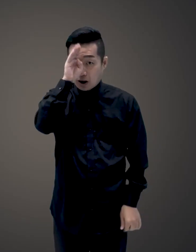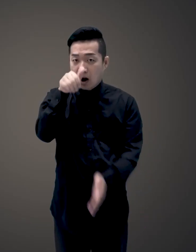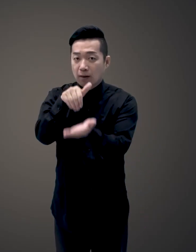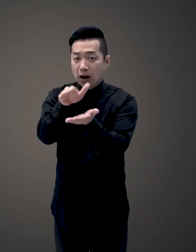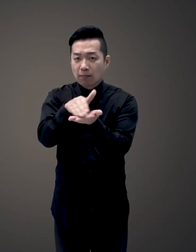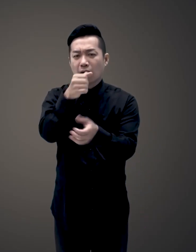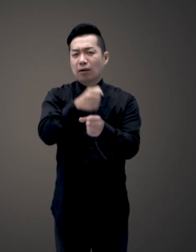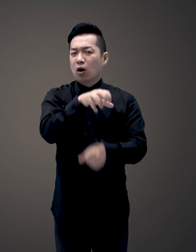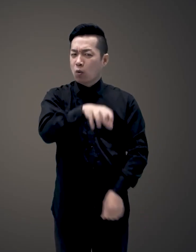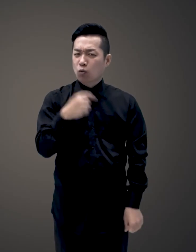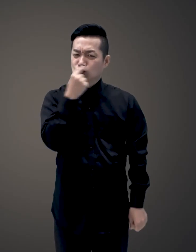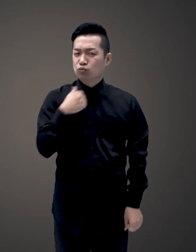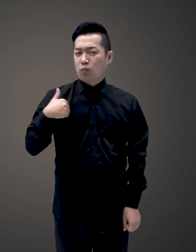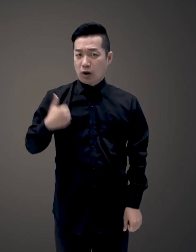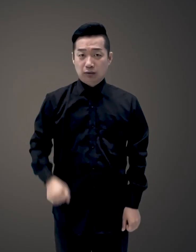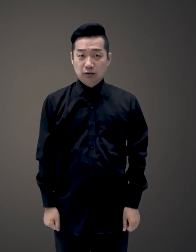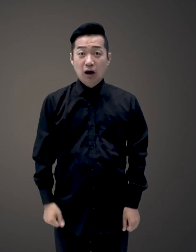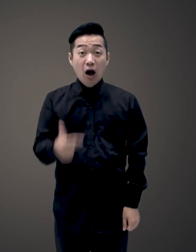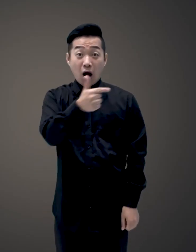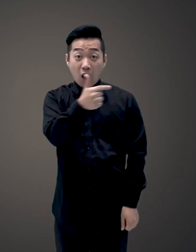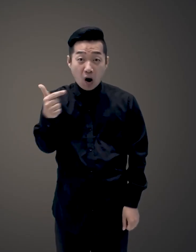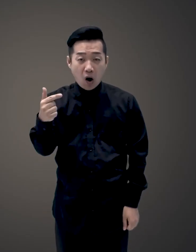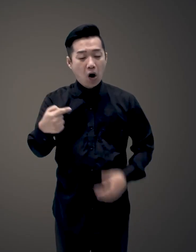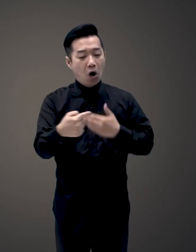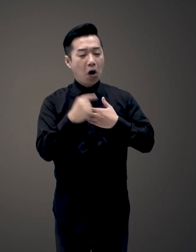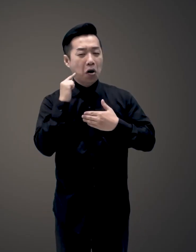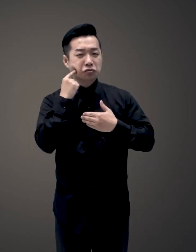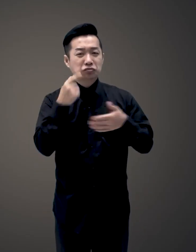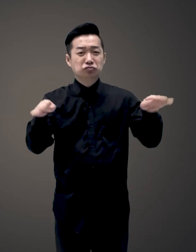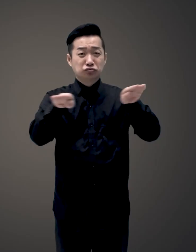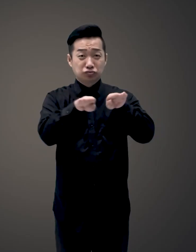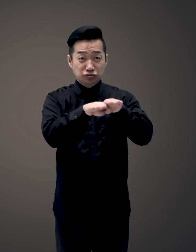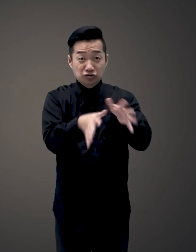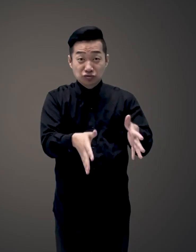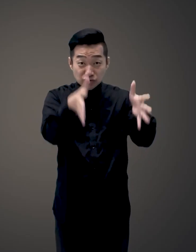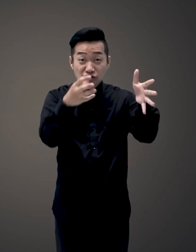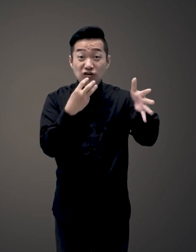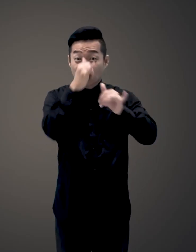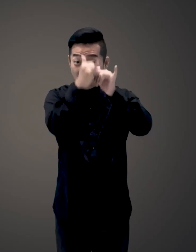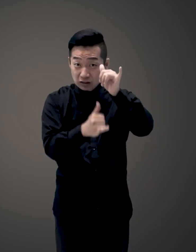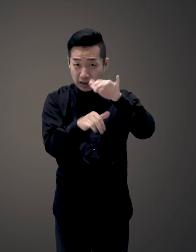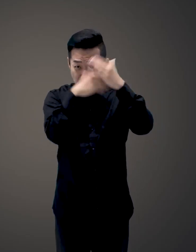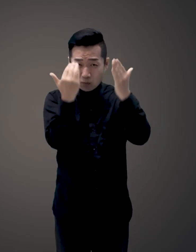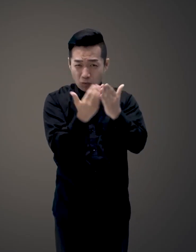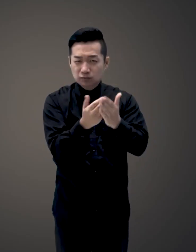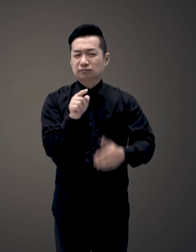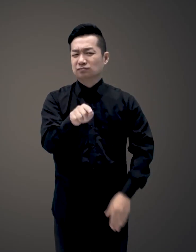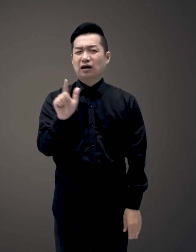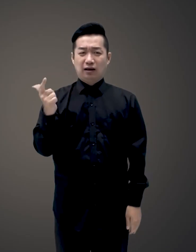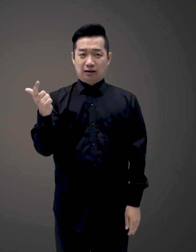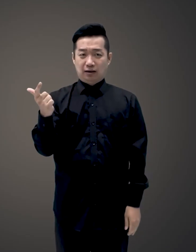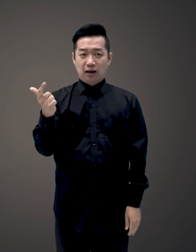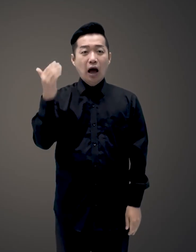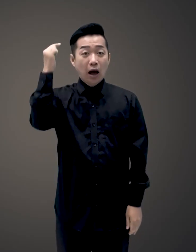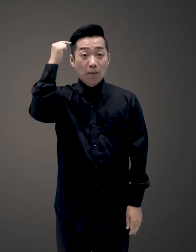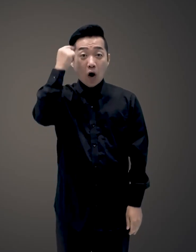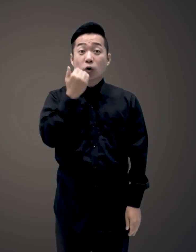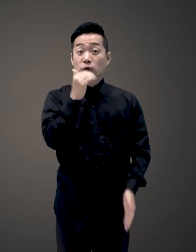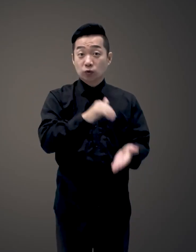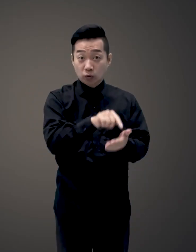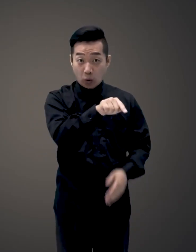쫓아내고 만들어진 곳일지. 거대하고 미적인 구조물만이 서울의 역사를 말해주는 것이 아닙니다.